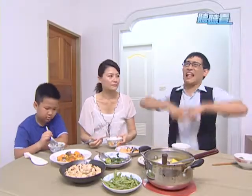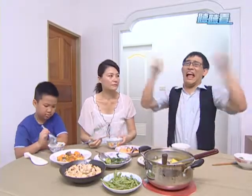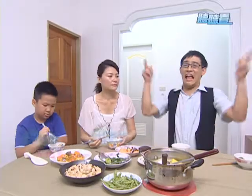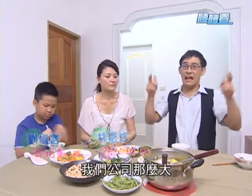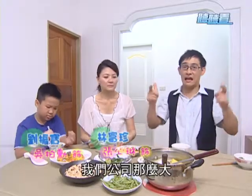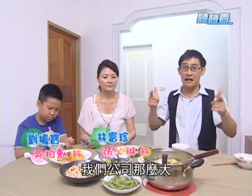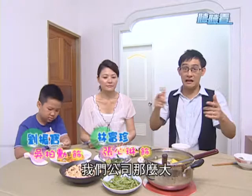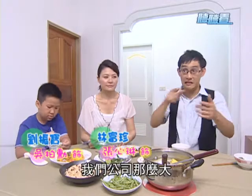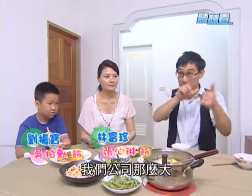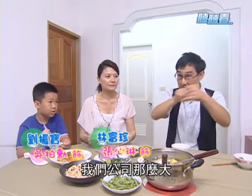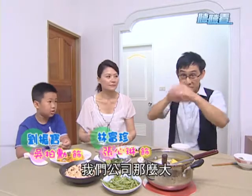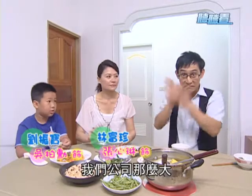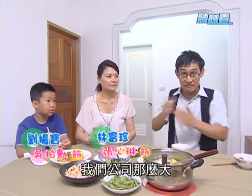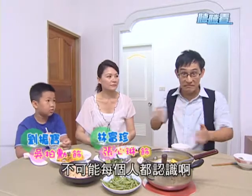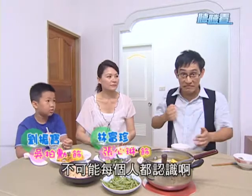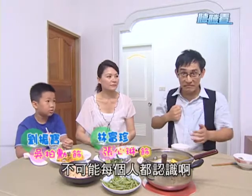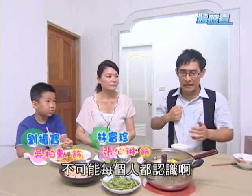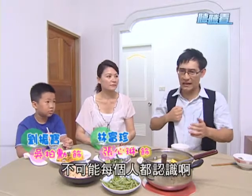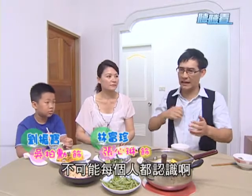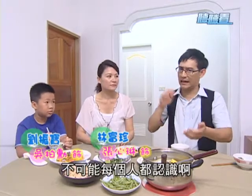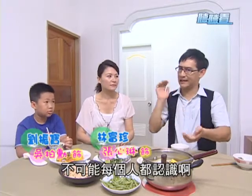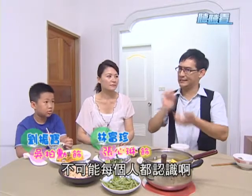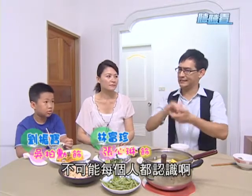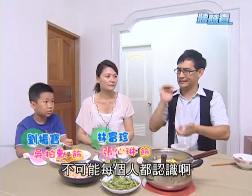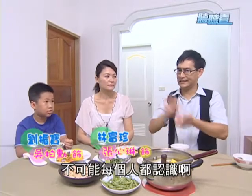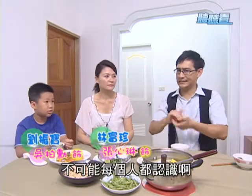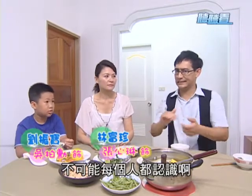我们公司那么大，不可能每个人都认识啊。哎呀，